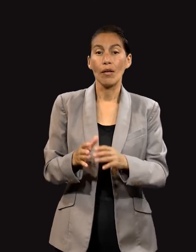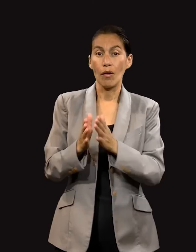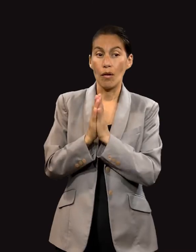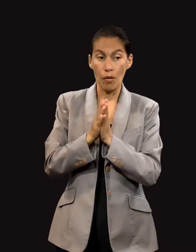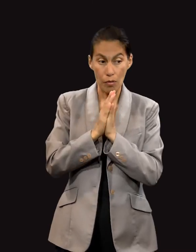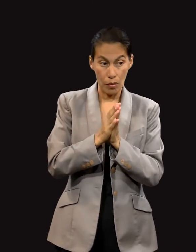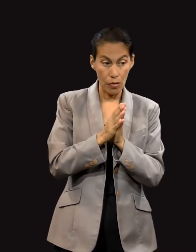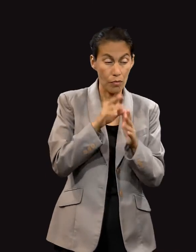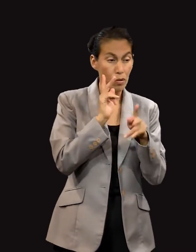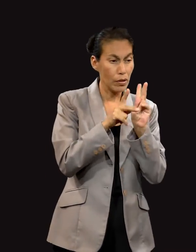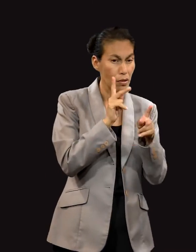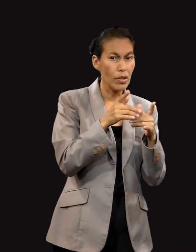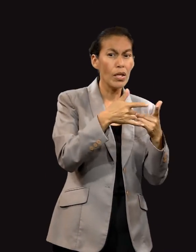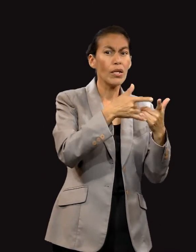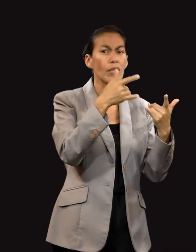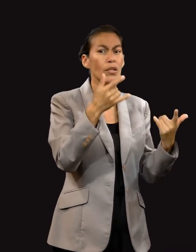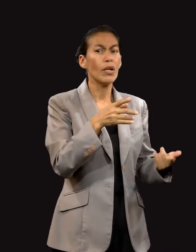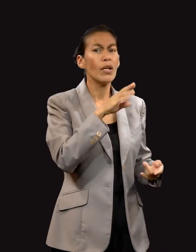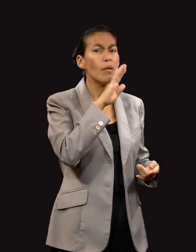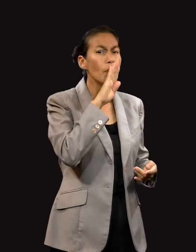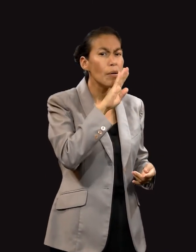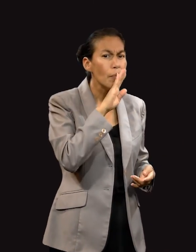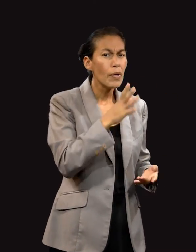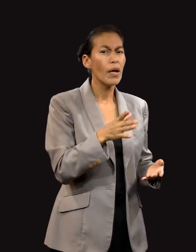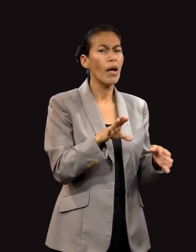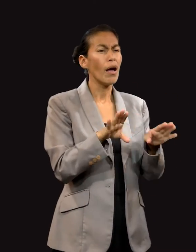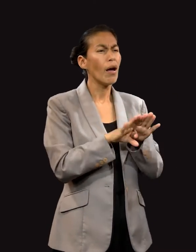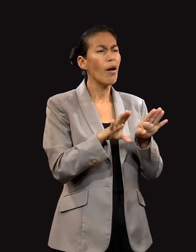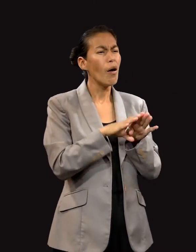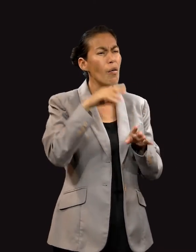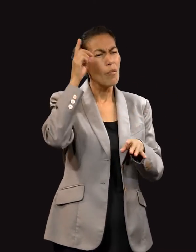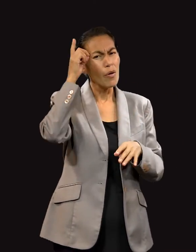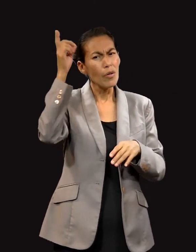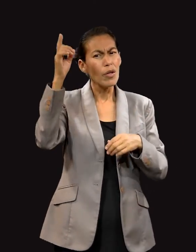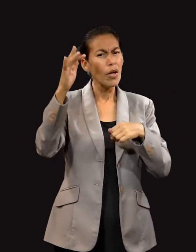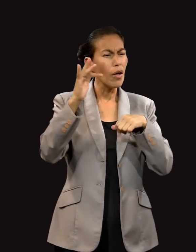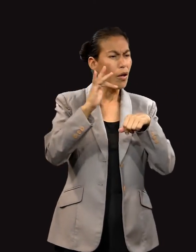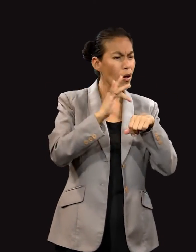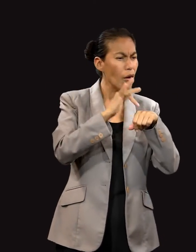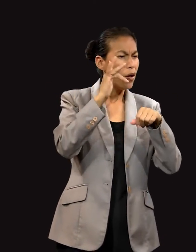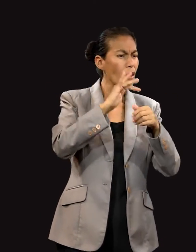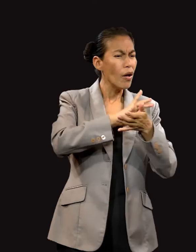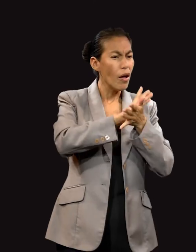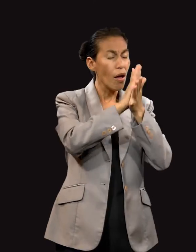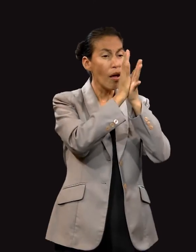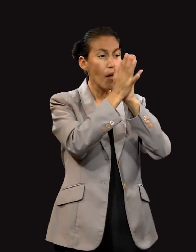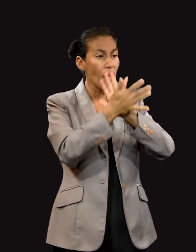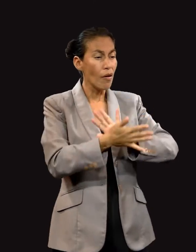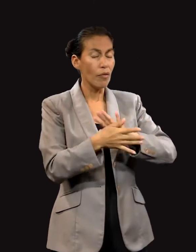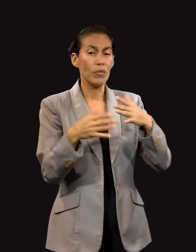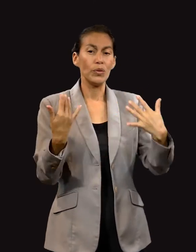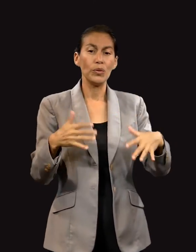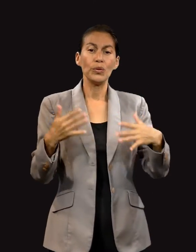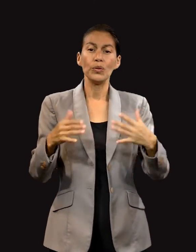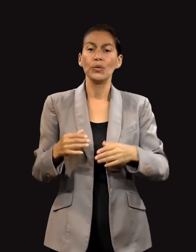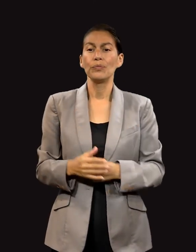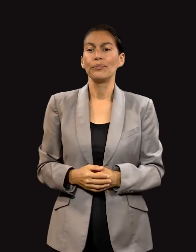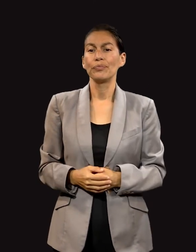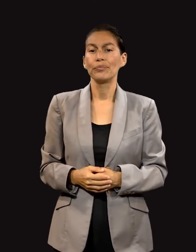Cuéntenos de la historia de su madre, cómo Dios le tocó el corazón y lo transformó.